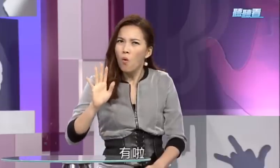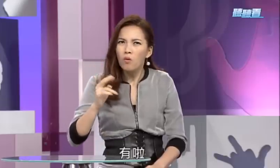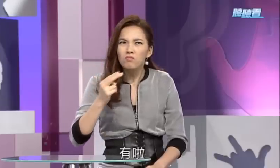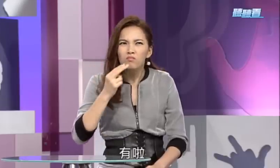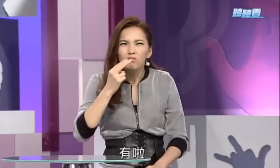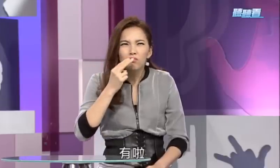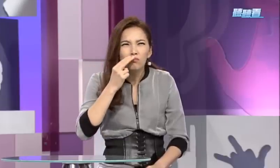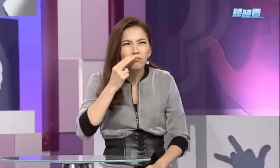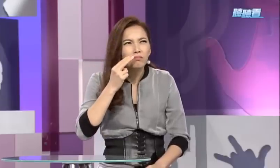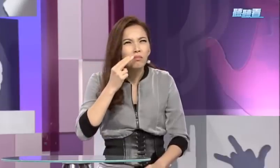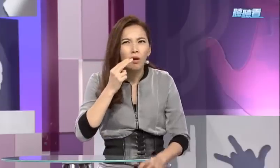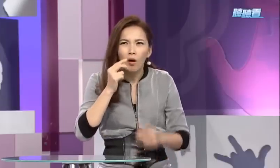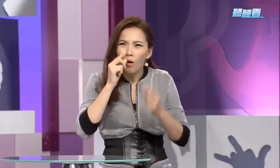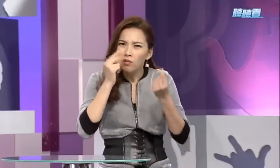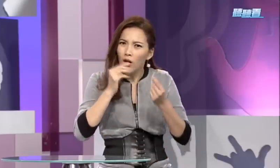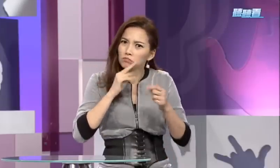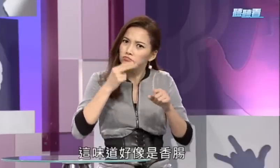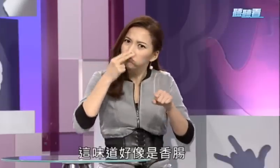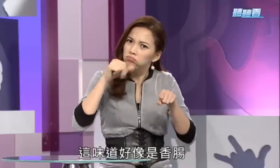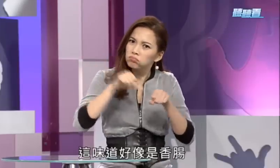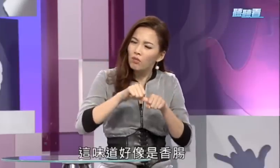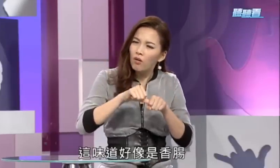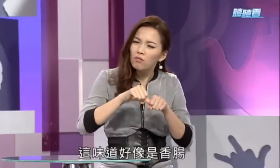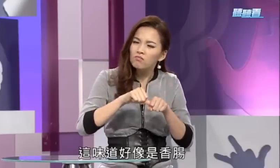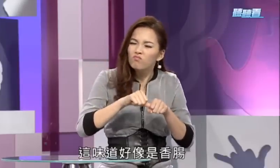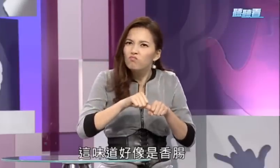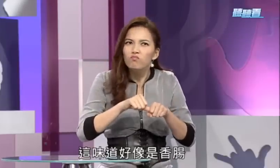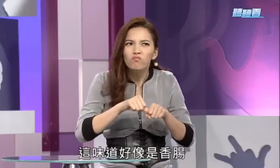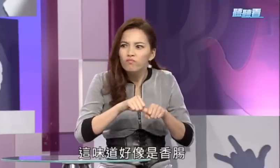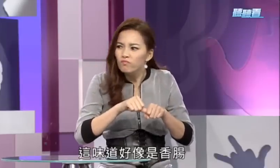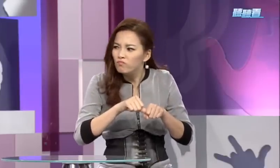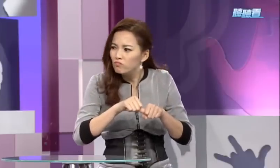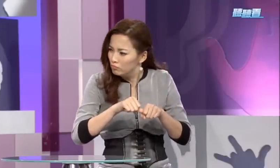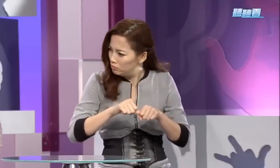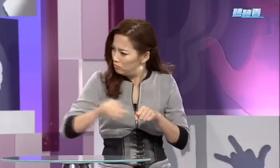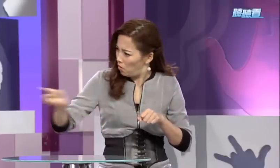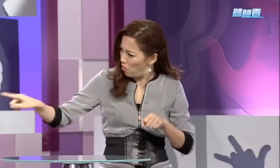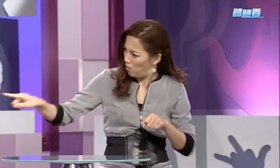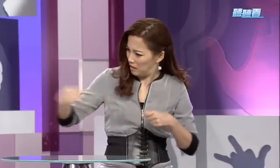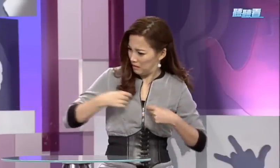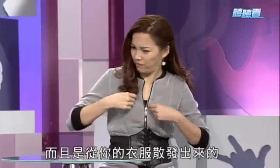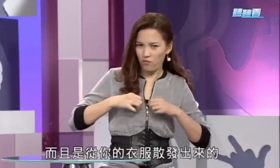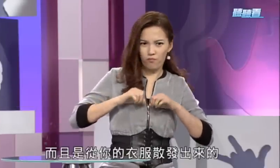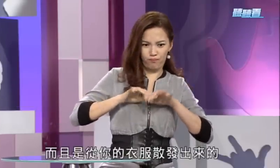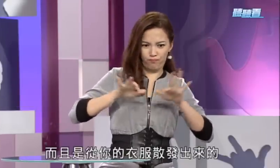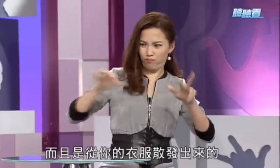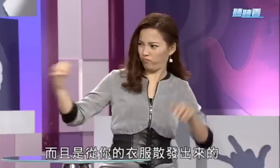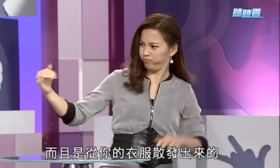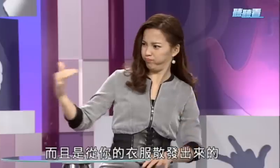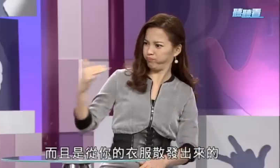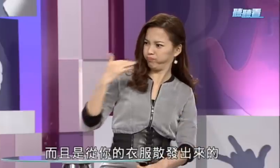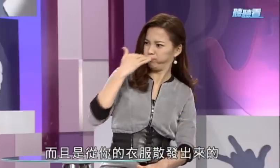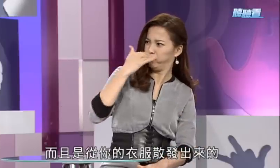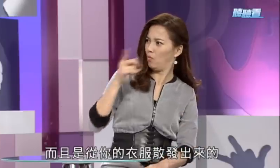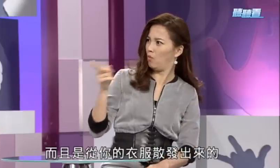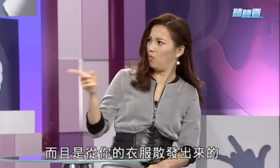啦。这味道好像是香肠。而且是从你的衣服散发出来的